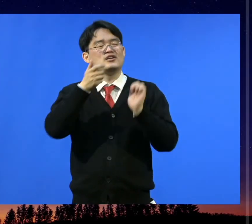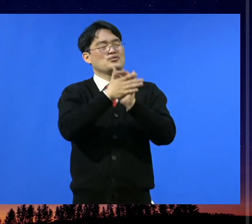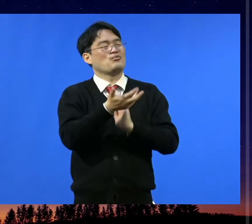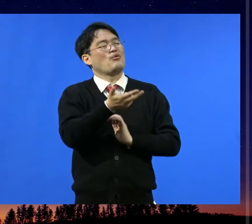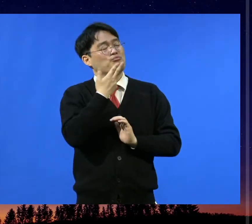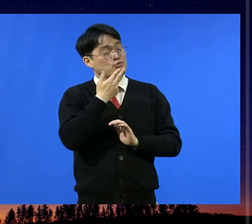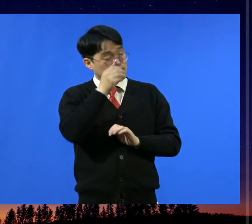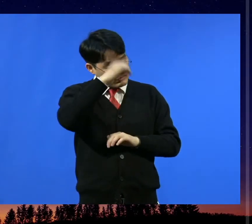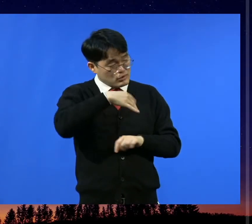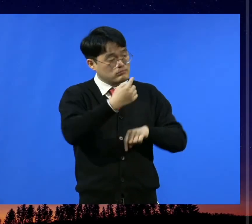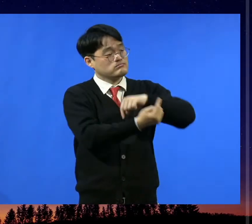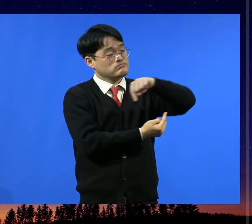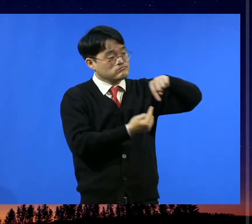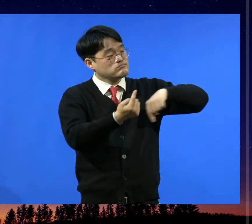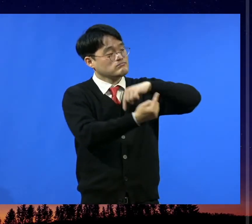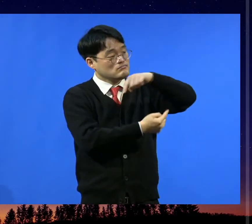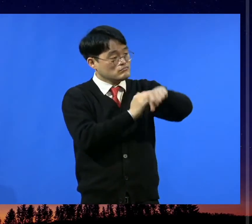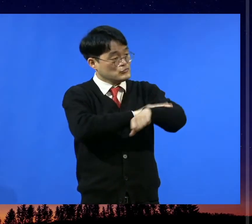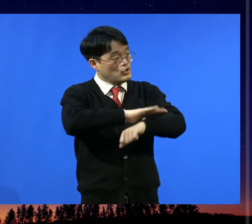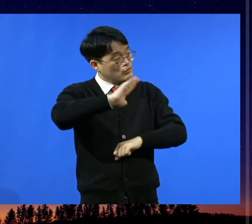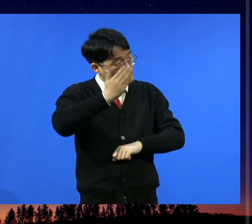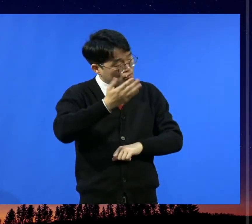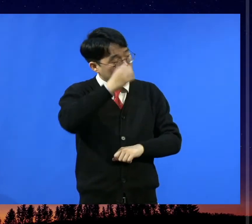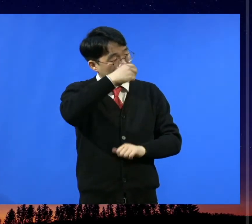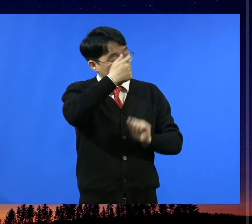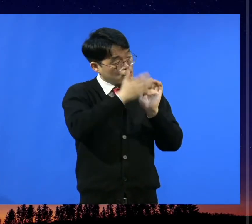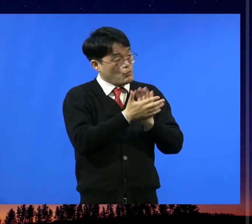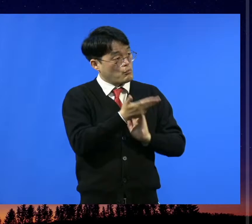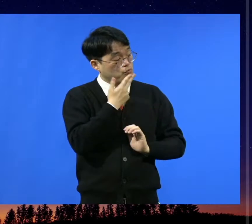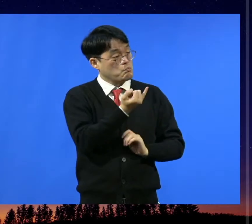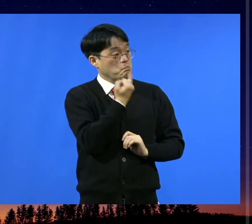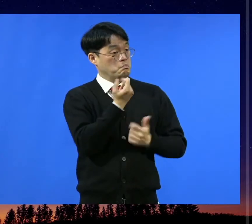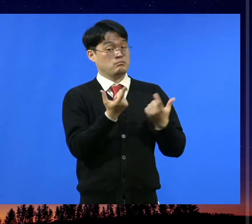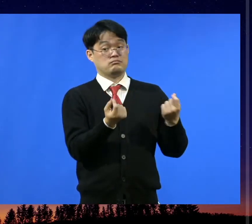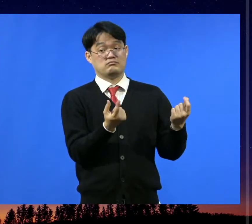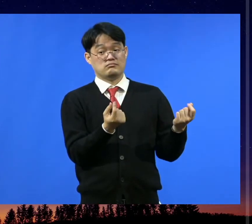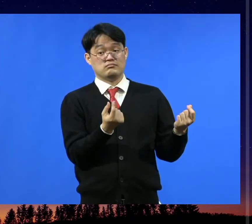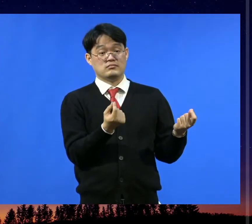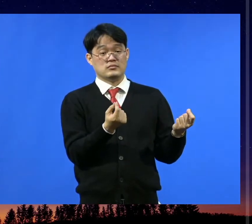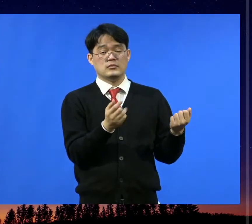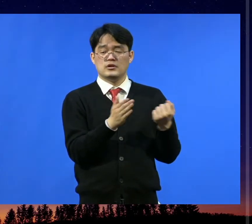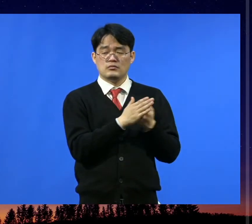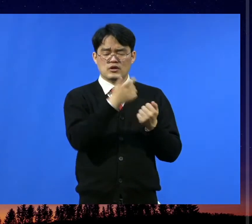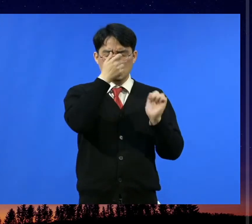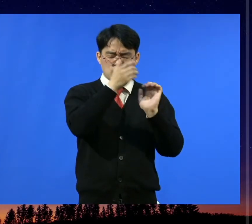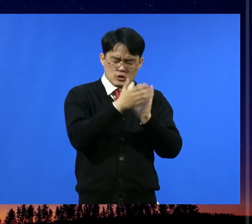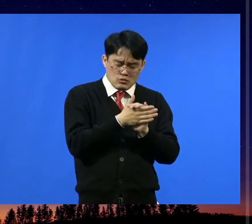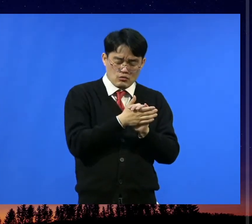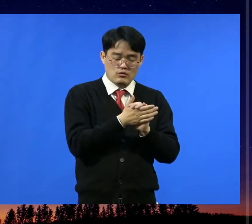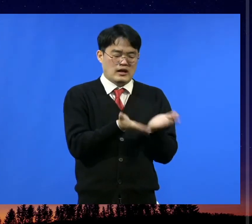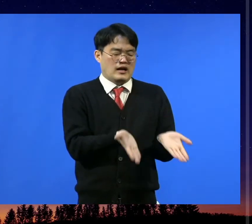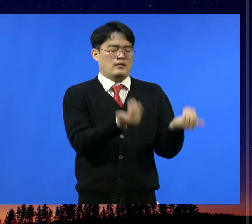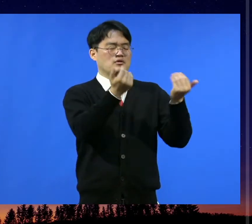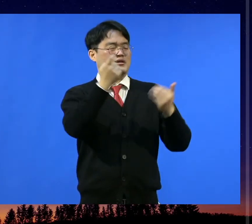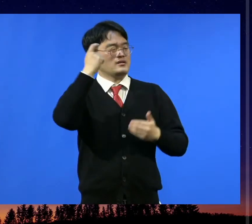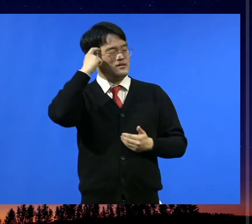것 같은 거죠. 그래서 기도의 중요성을 관가해 버릴 때가